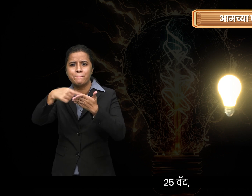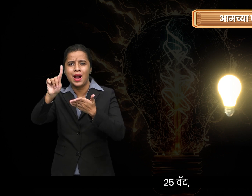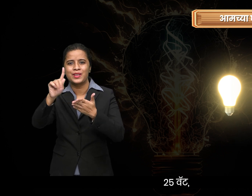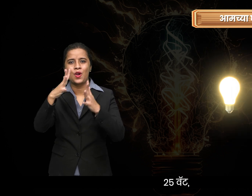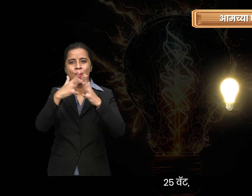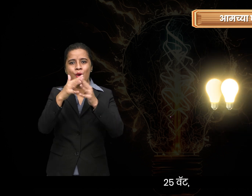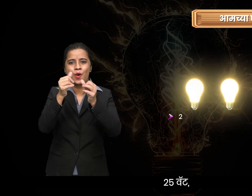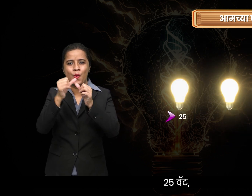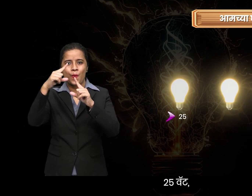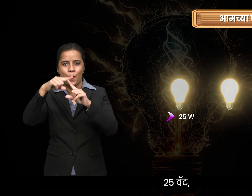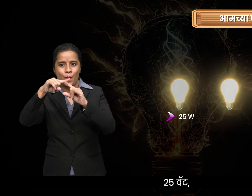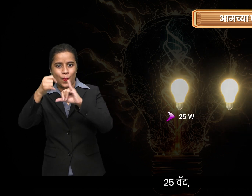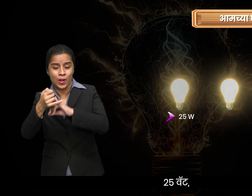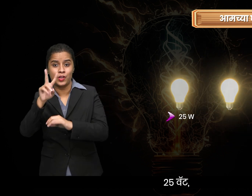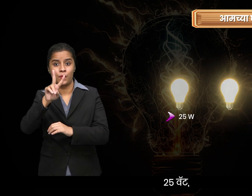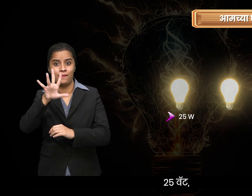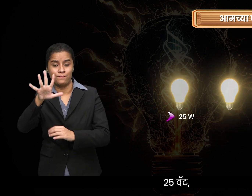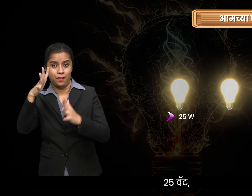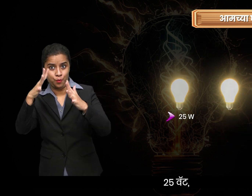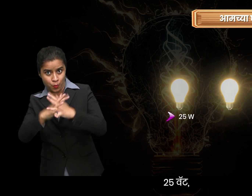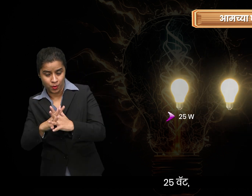ते 25 वॉट